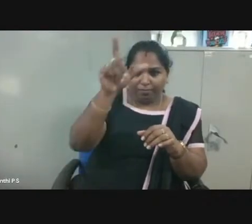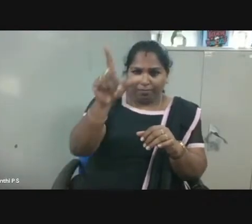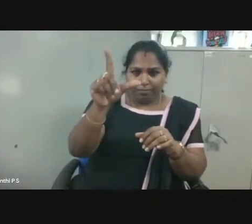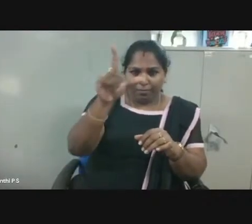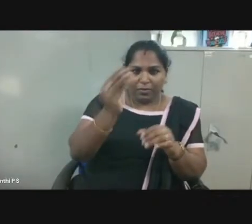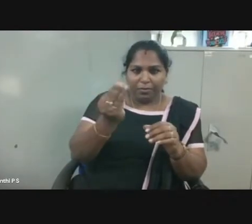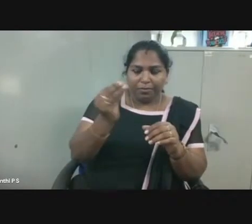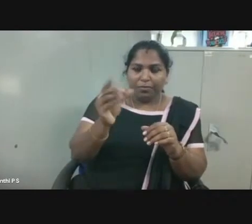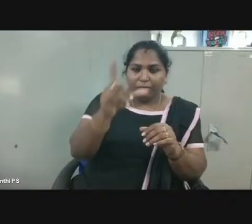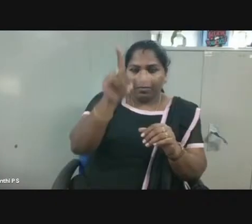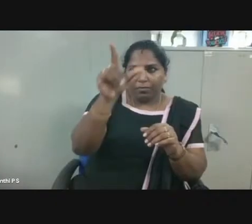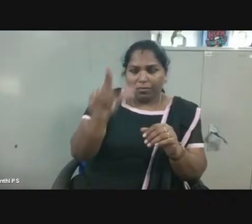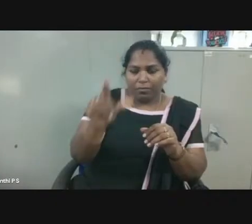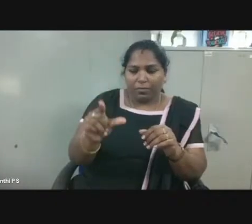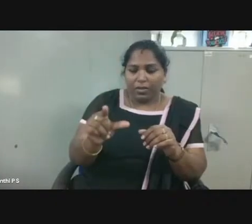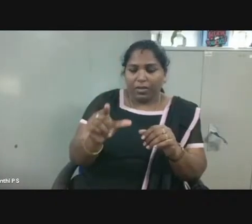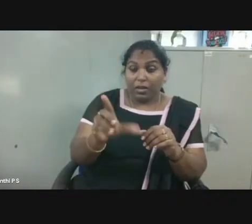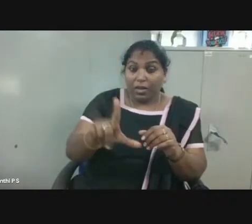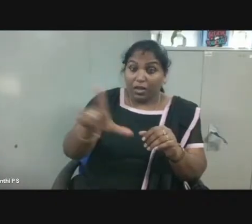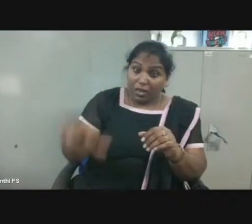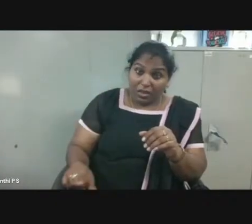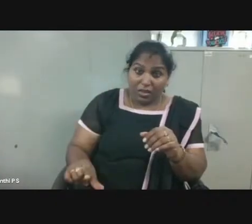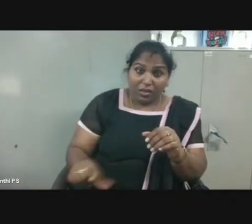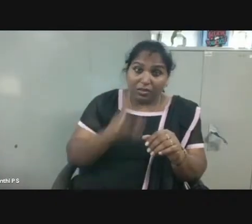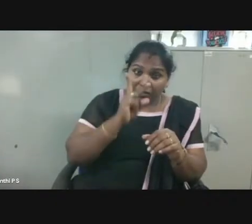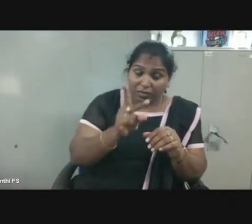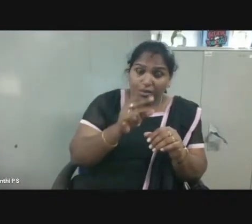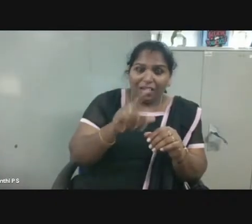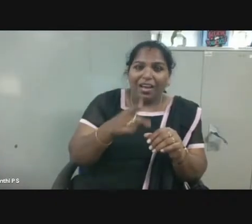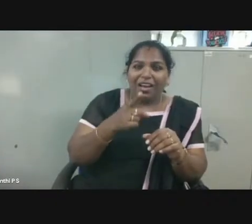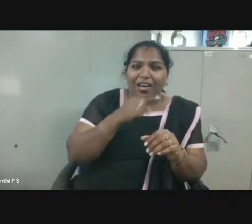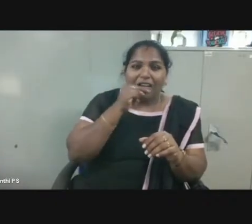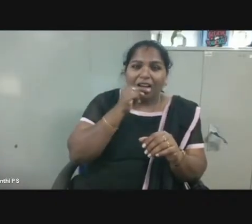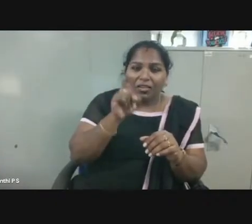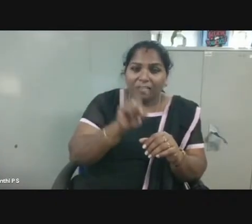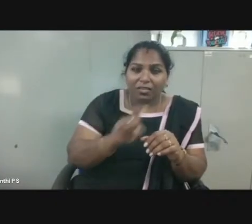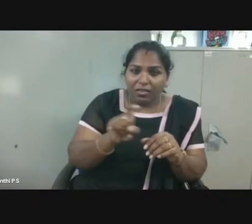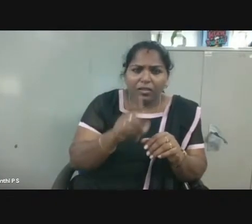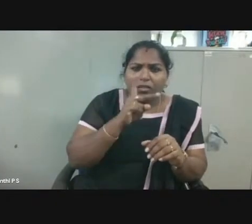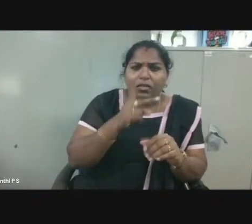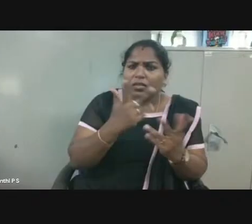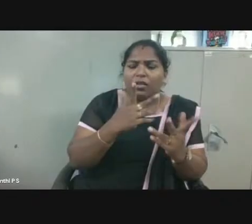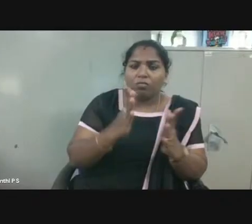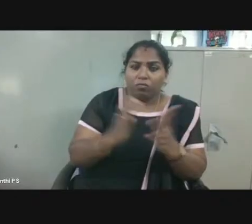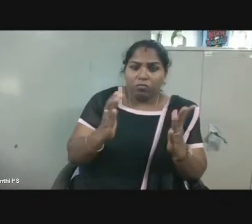കൂടി നിൽക്കും. അതിന് ബലം കുറവാണ്, പക്ഷെ അതിന്റെ വണ്ണം കൂടിയിരിക്കും. അതിന് ഞങ്ങൾ കാഫ് ഹൈപ്പർട്രോഫി എന്ന് പറയുന്നത്.